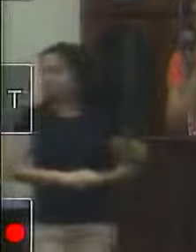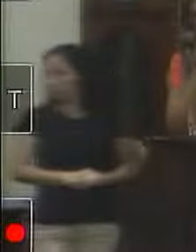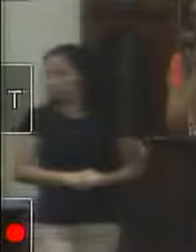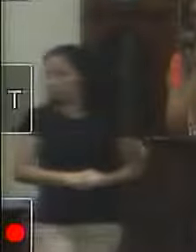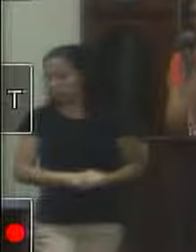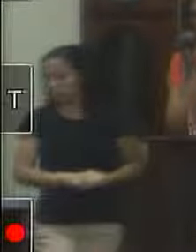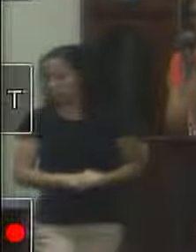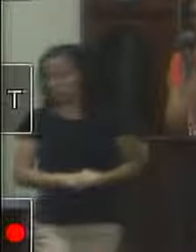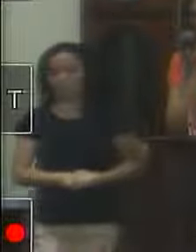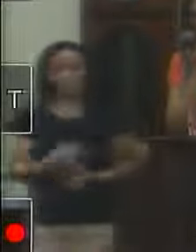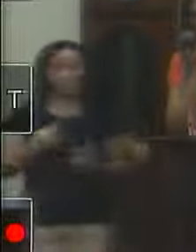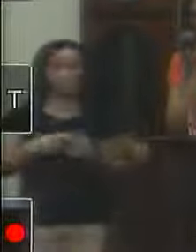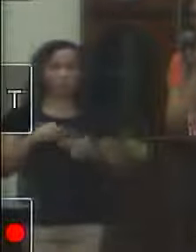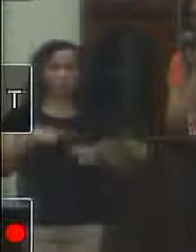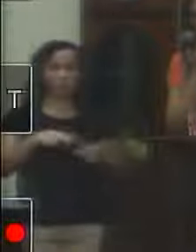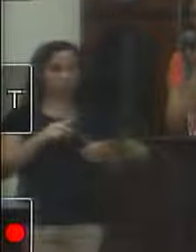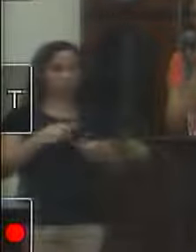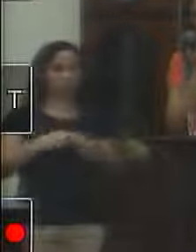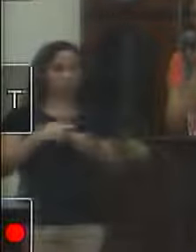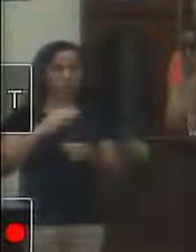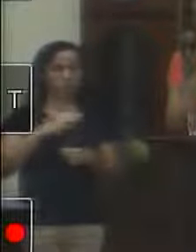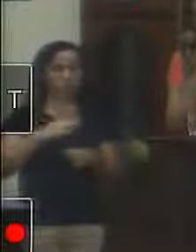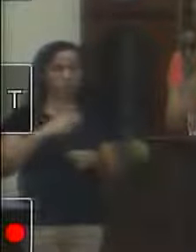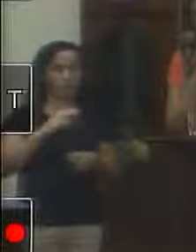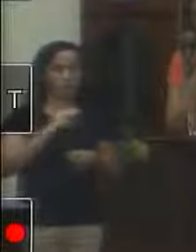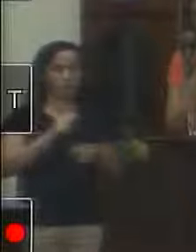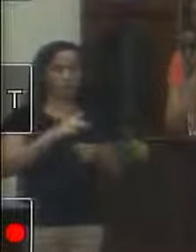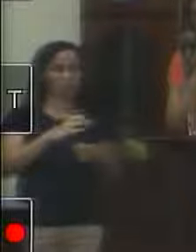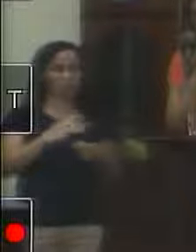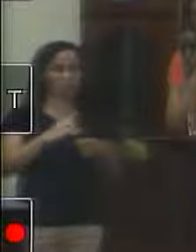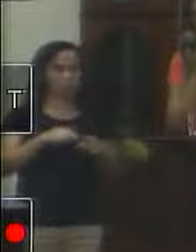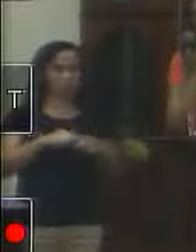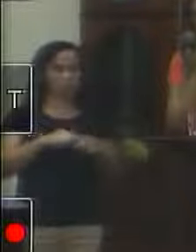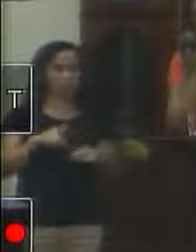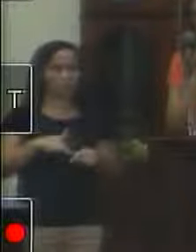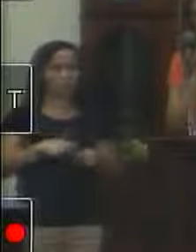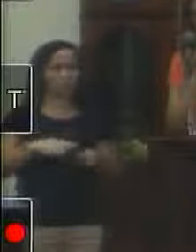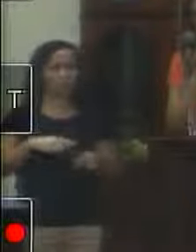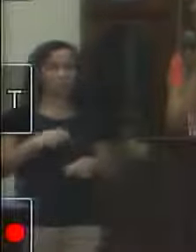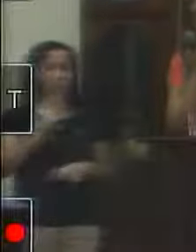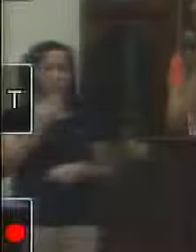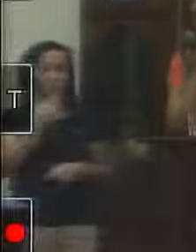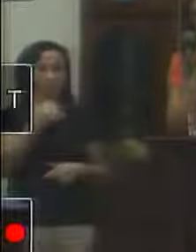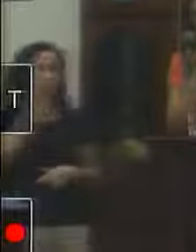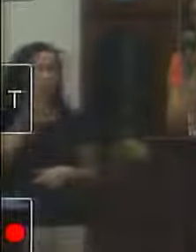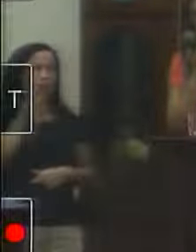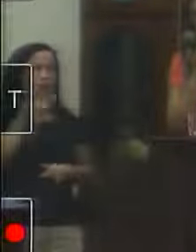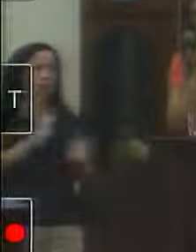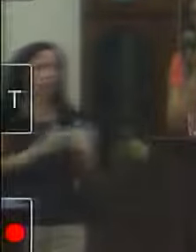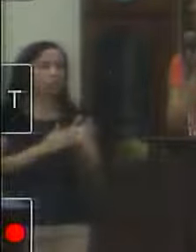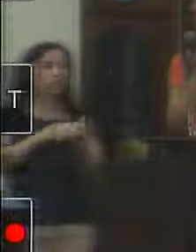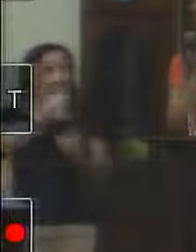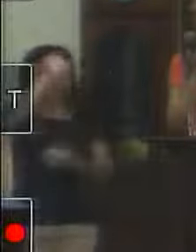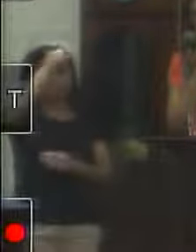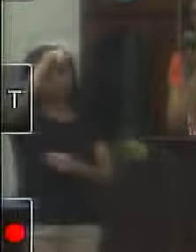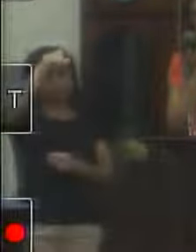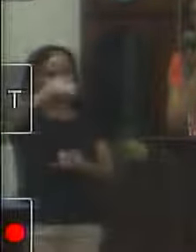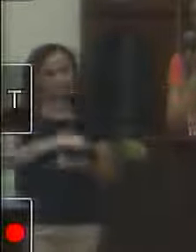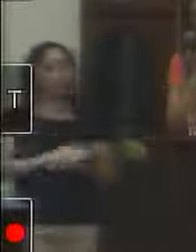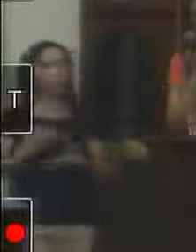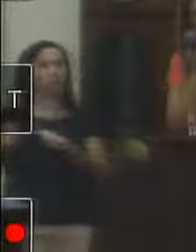realmente, é por que no centro da cidade, que tinha um carnaval até muito bacana, parabenizo o prefeito,